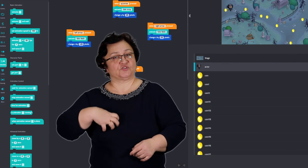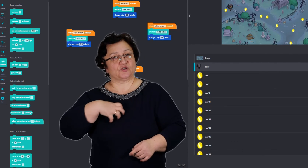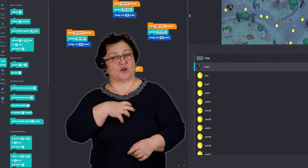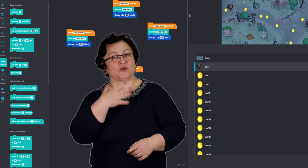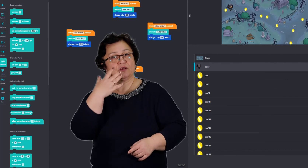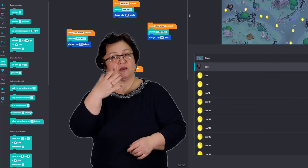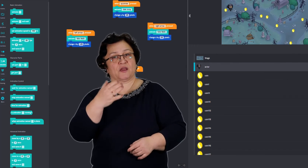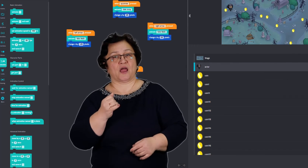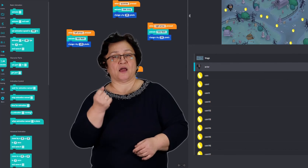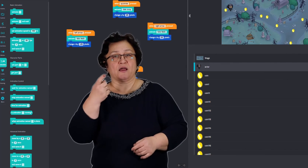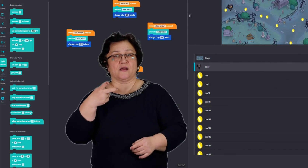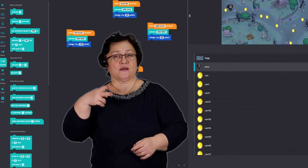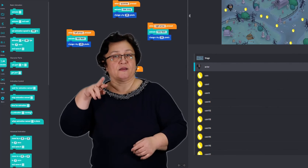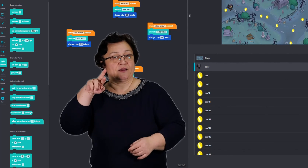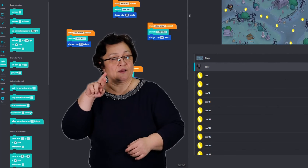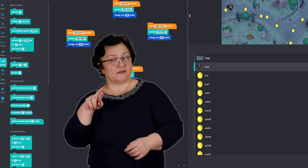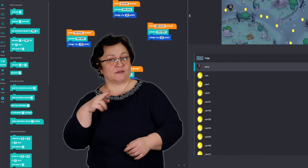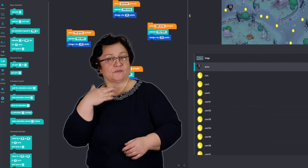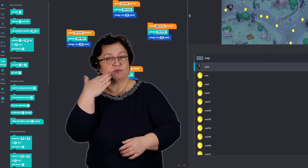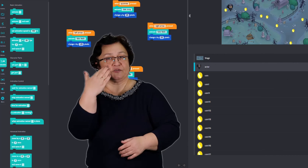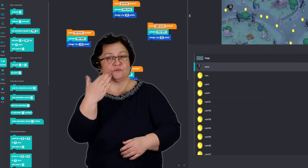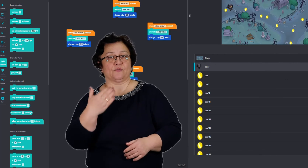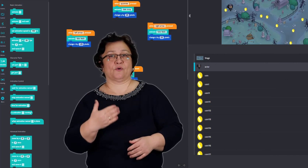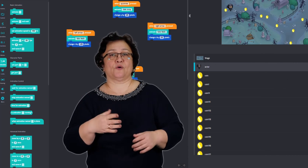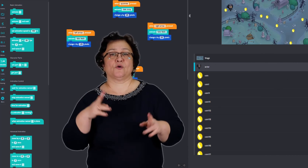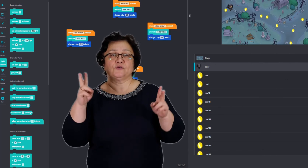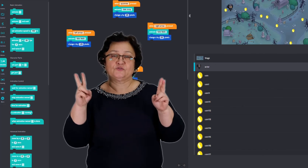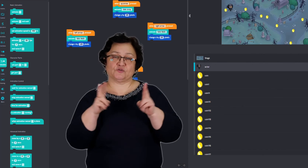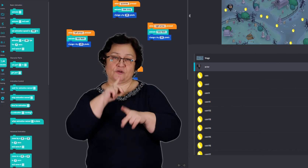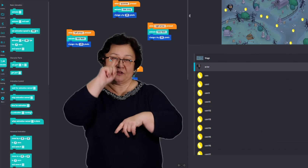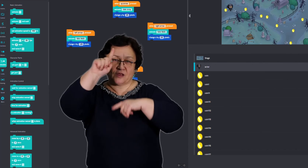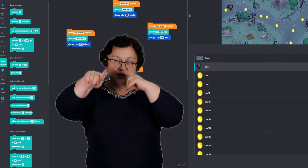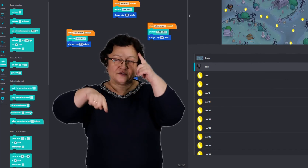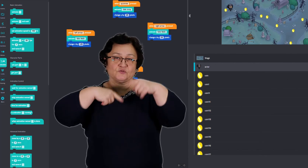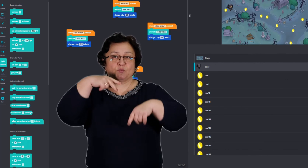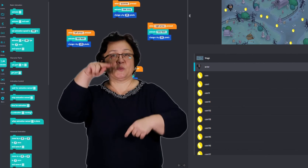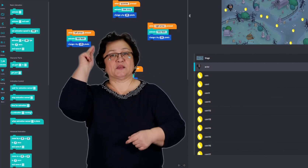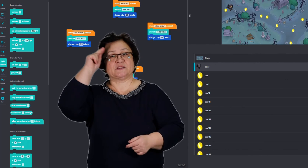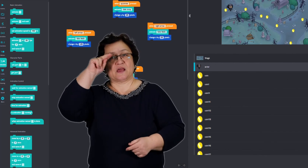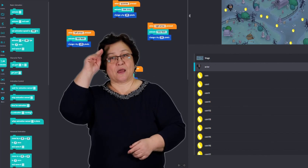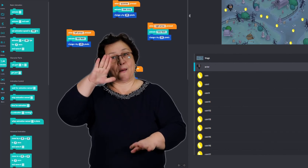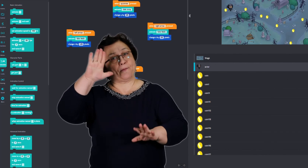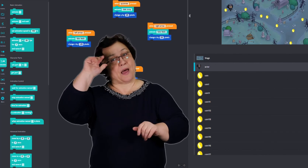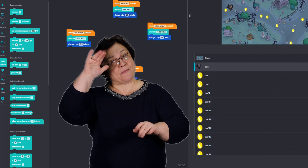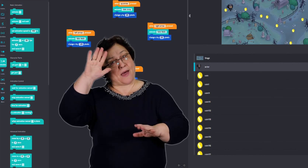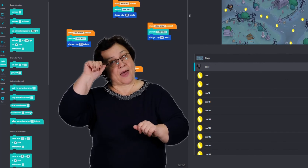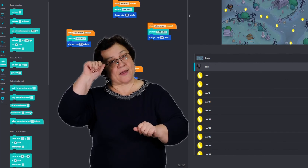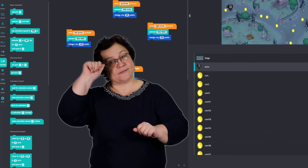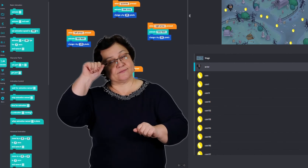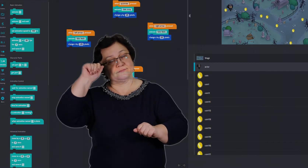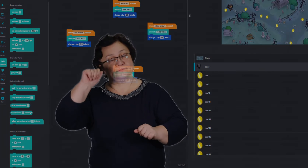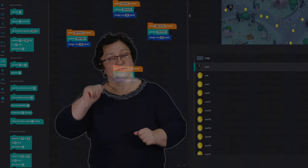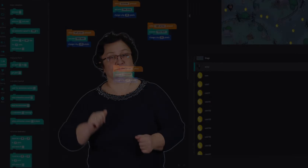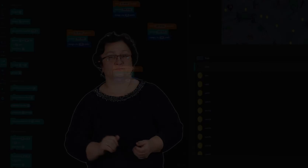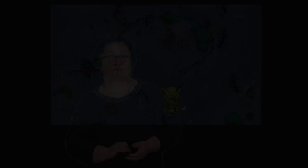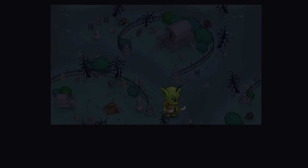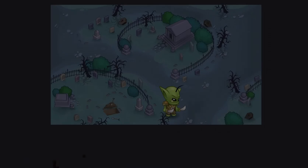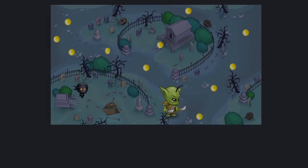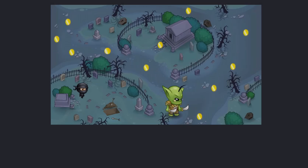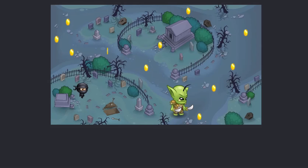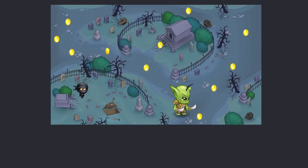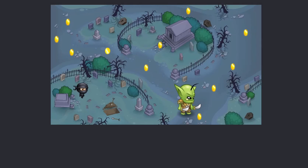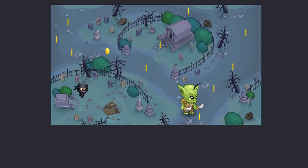важливо. З тобою була Ніндзя Аня, і ми з тобою почуємося на наступному занятті. Па-па!